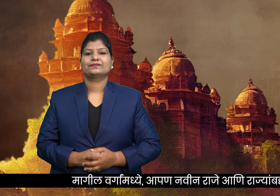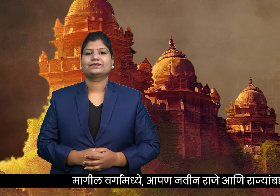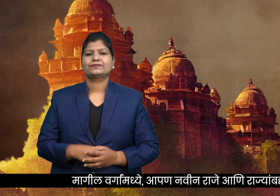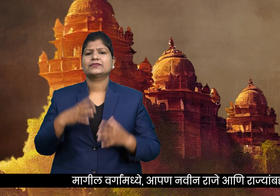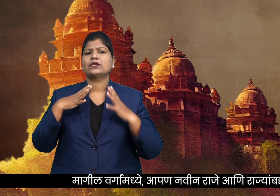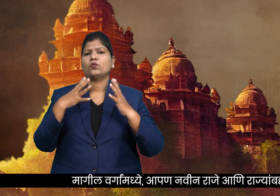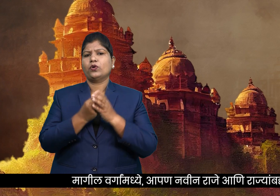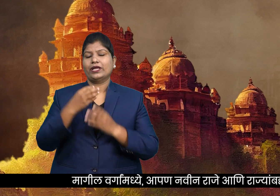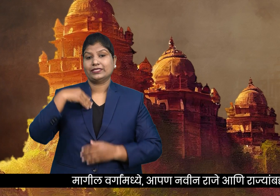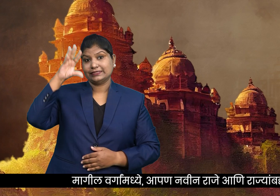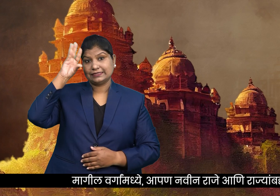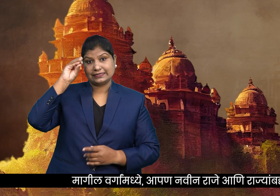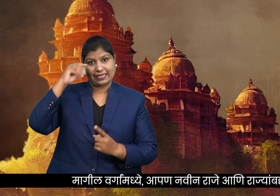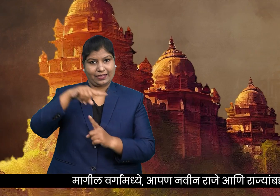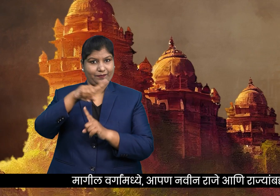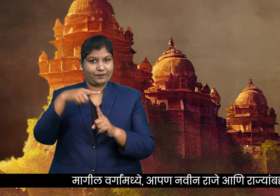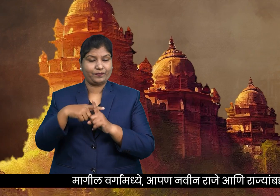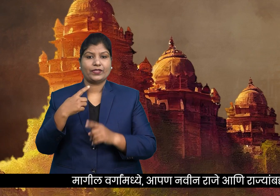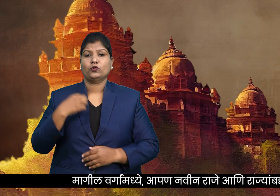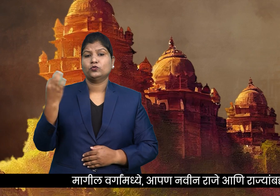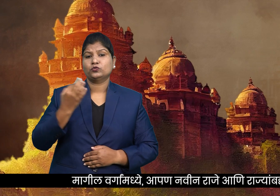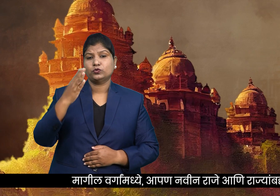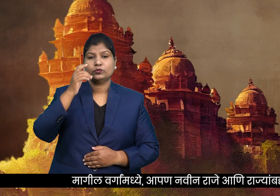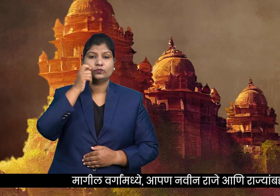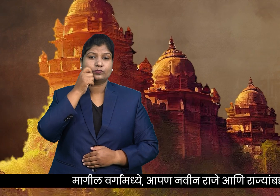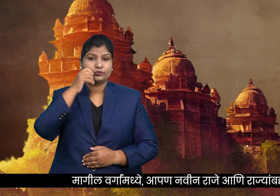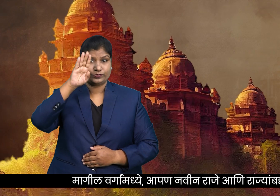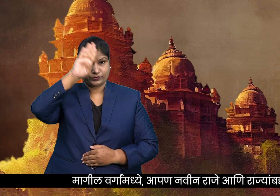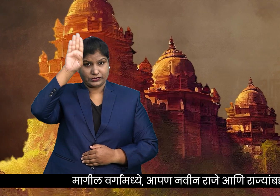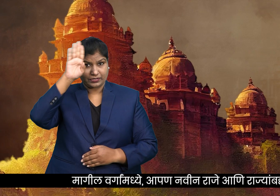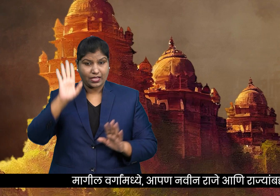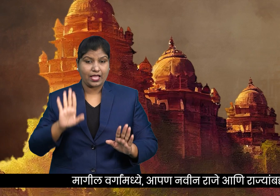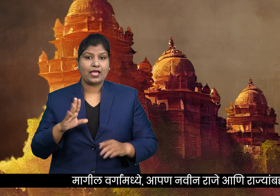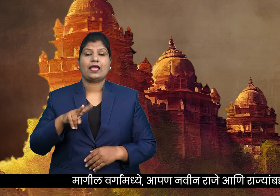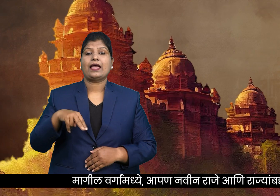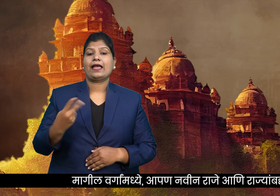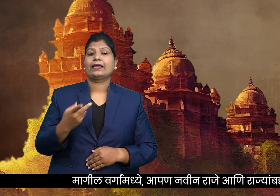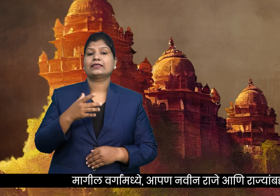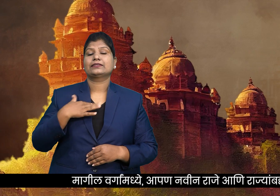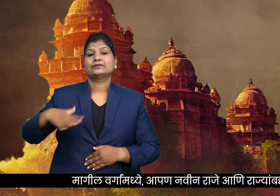आपण नवीन राजे आणि राज्याबद्दल शिकलो.